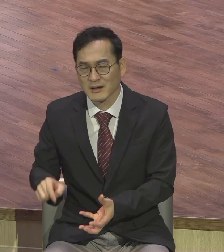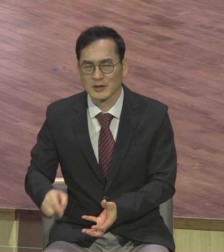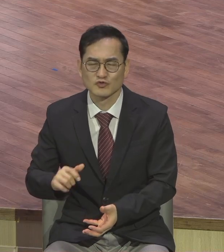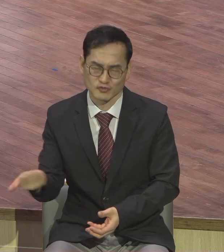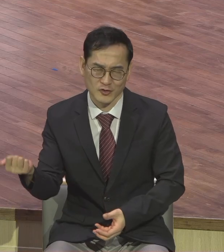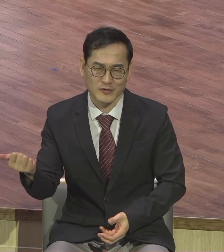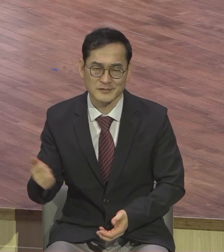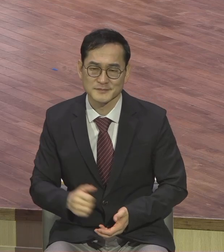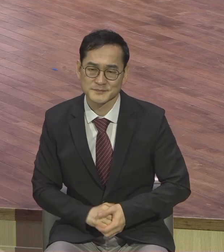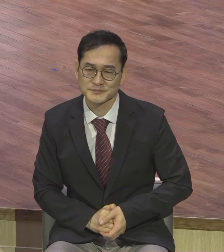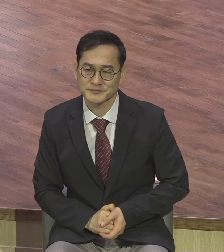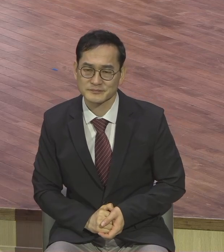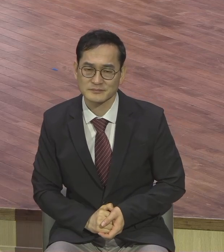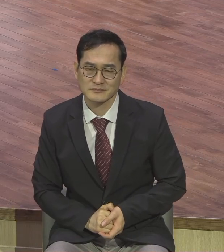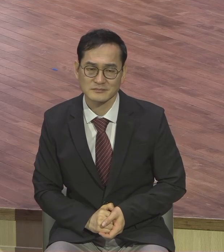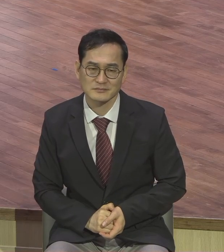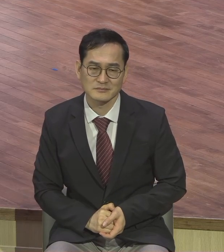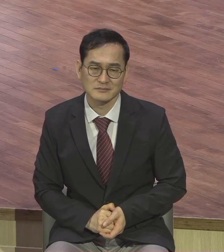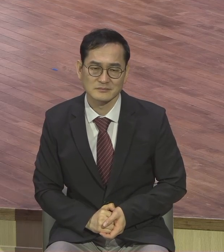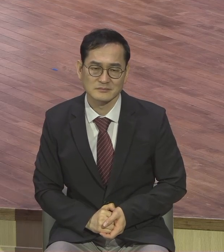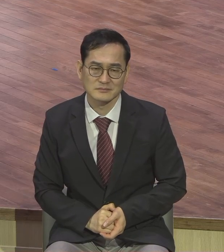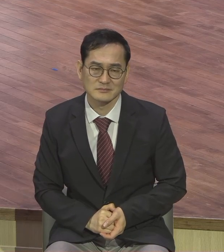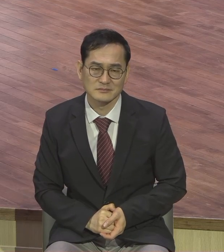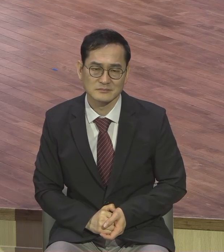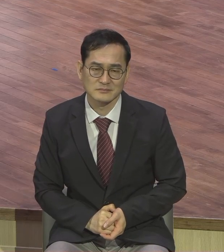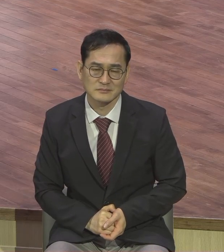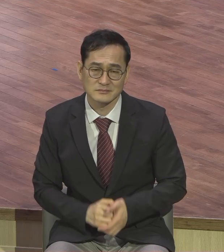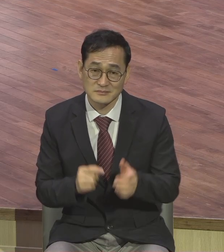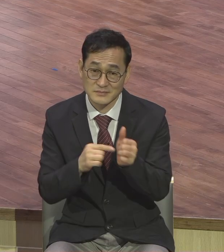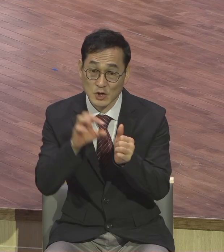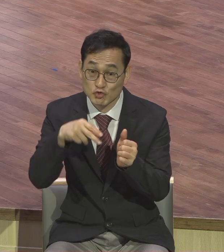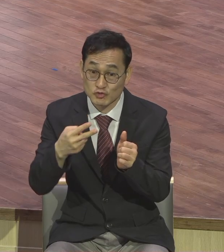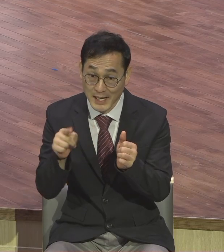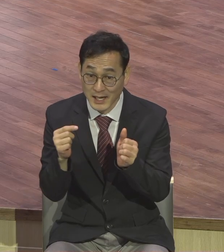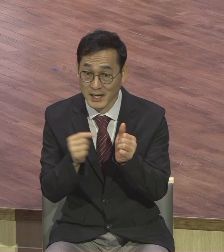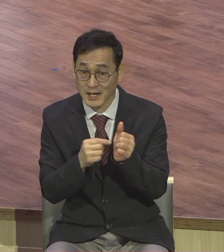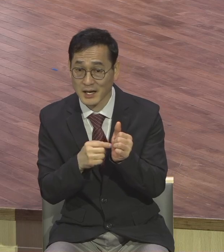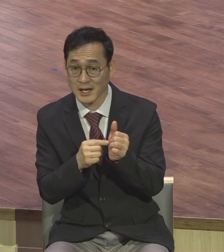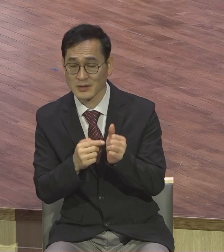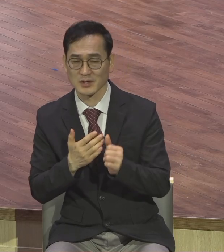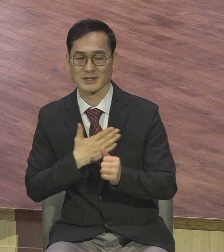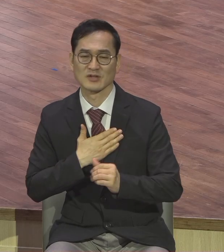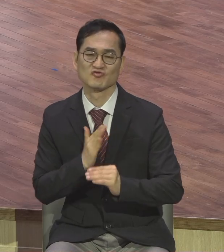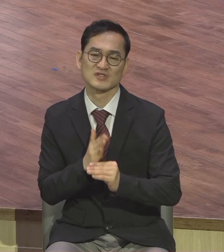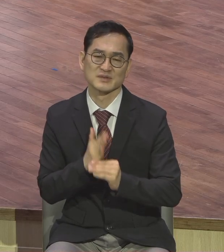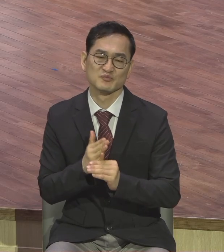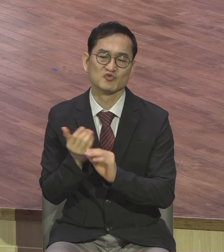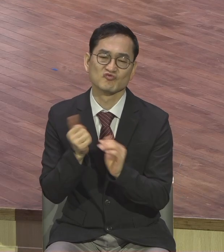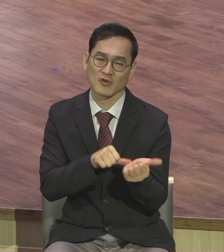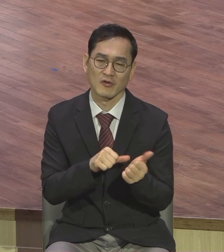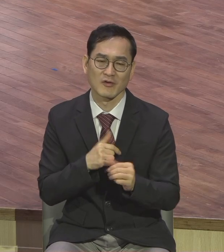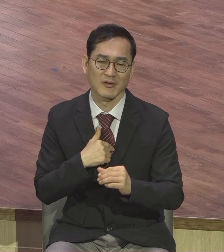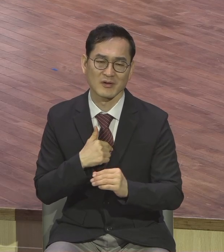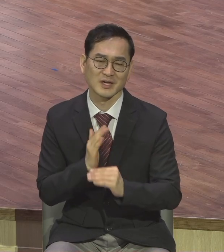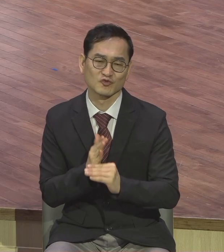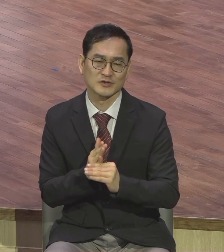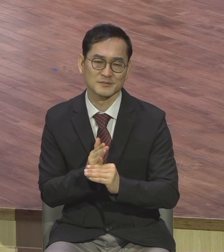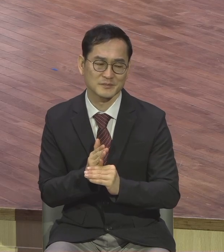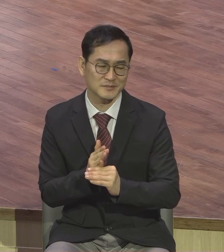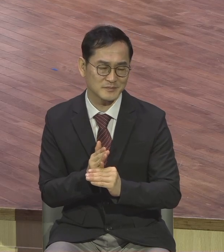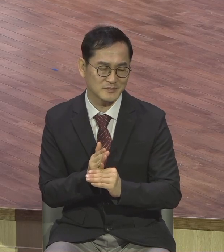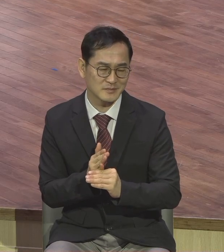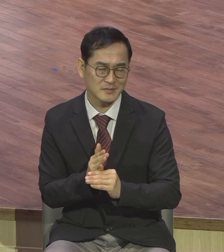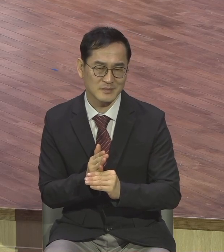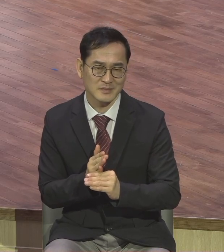가룟유다는 뭡니까? 끝까지 죽는 것까지도 자기 중심입니다. 자기 중심적. 그래서